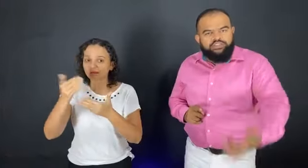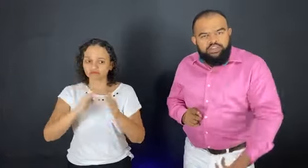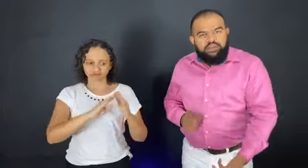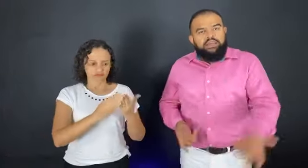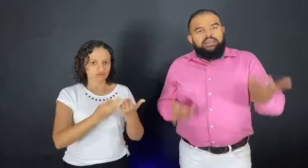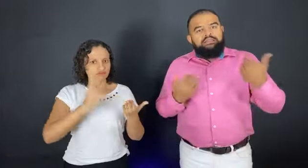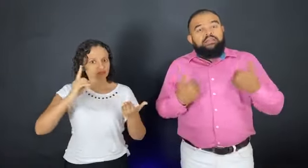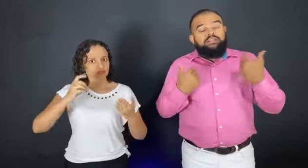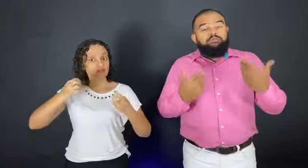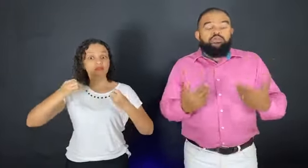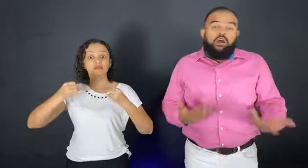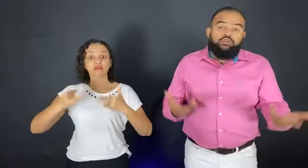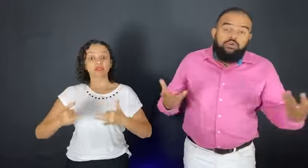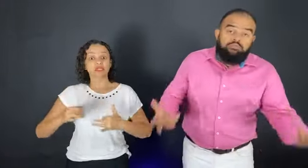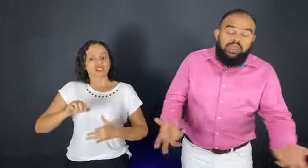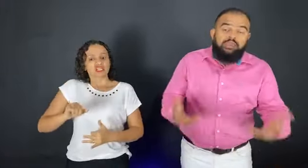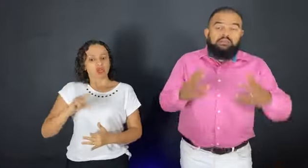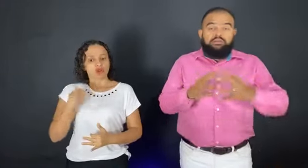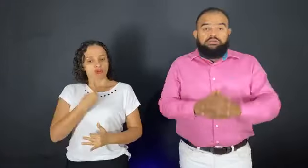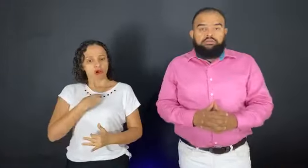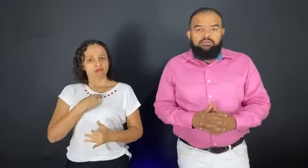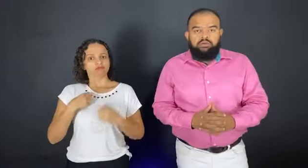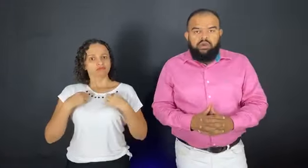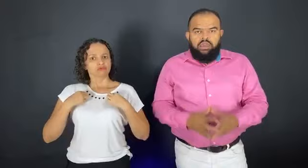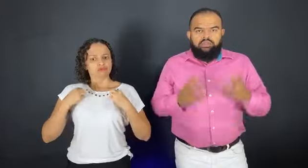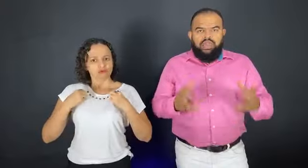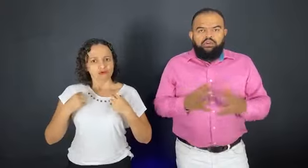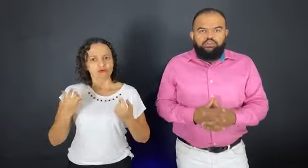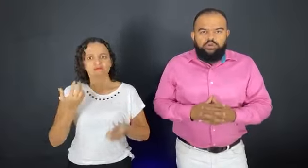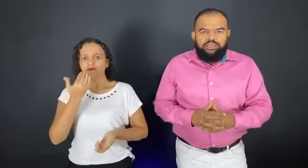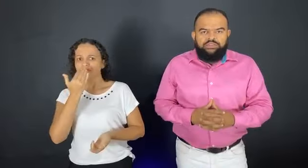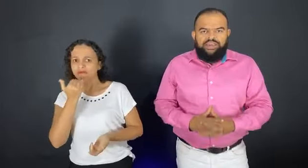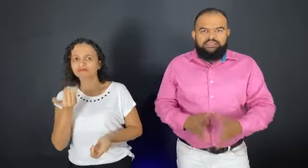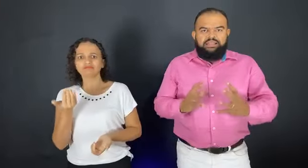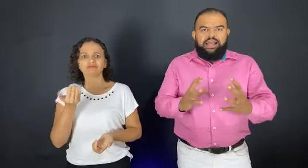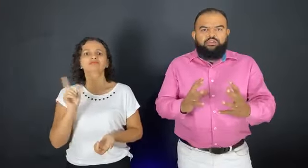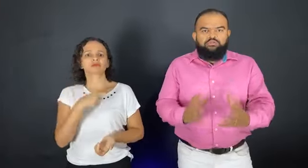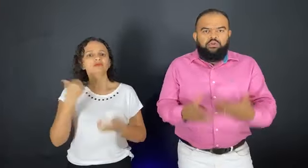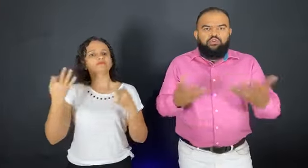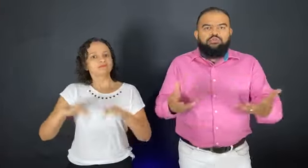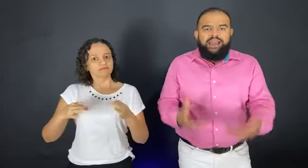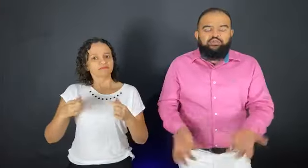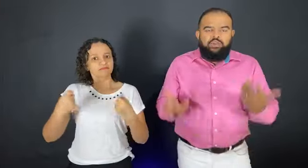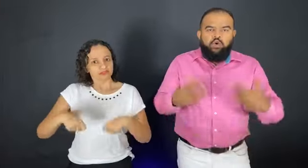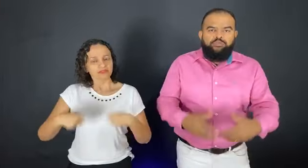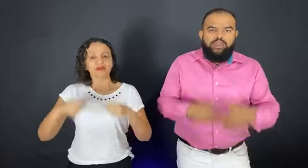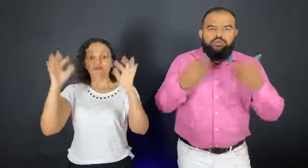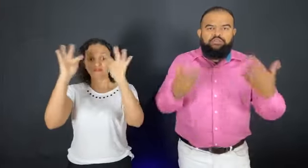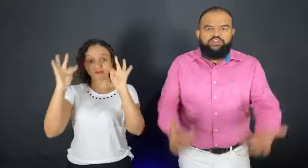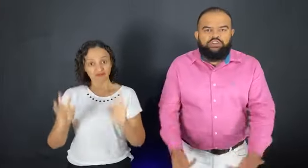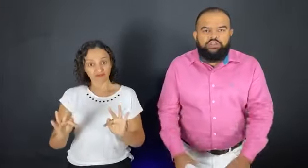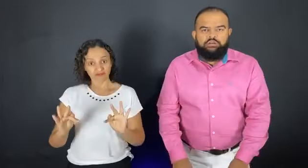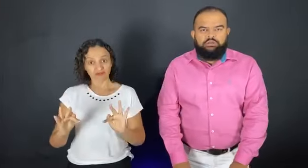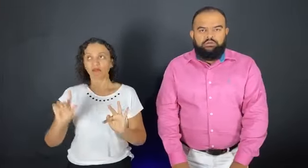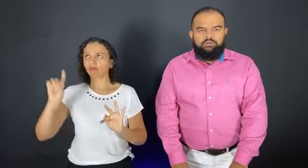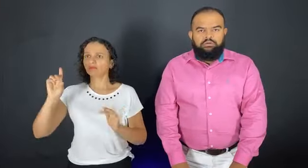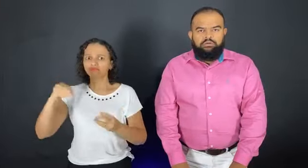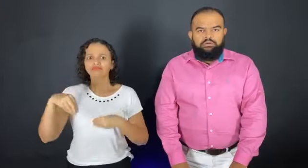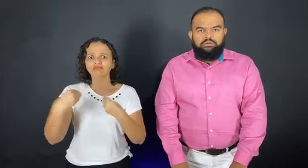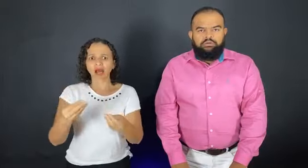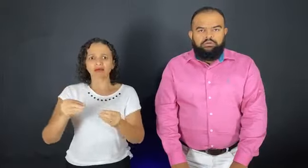e o que vestir, estejamos nós contentes. E Deus muitas vezes tem dado muito mais do que comer e o que